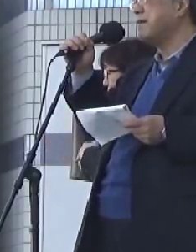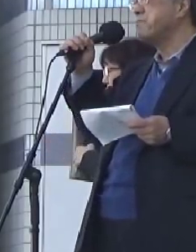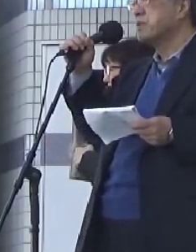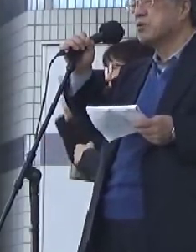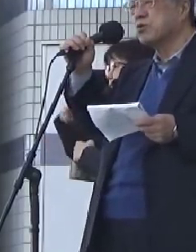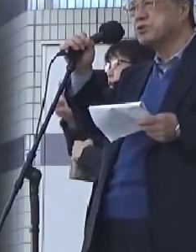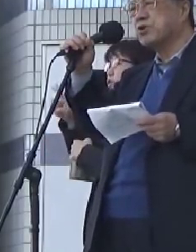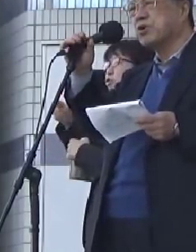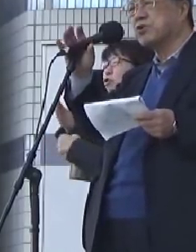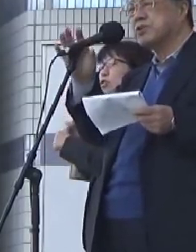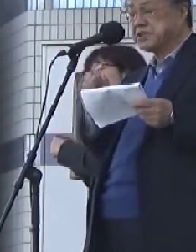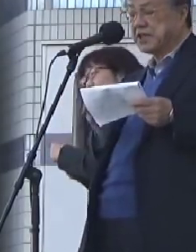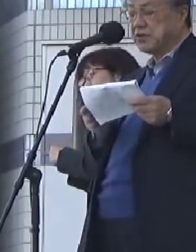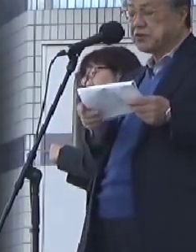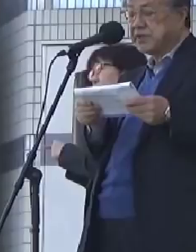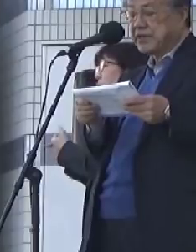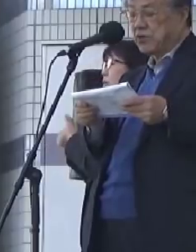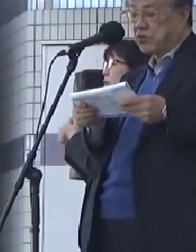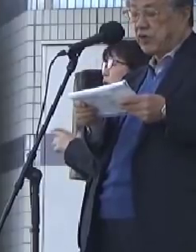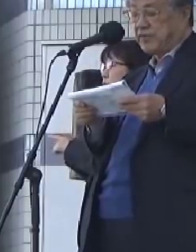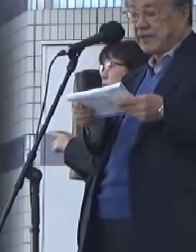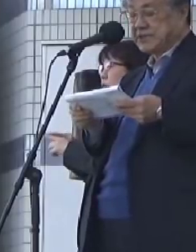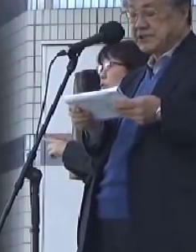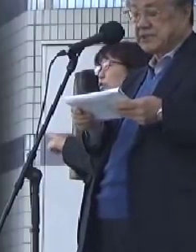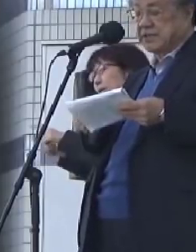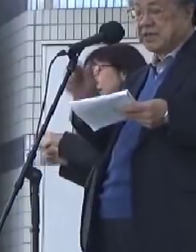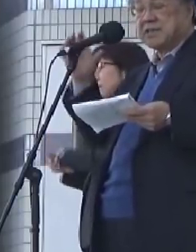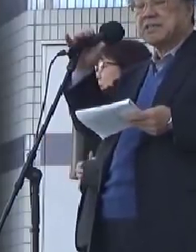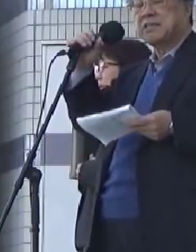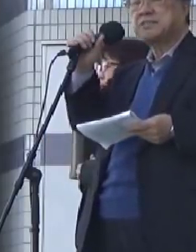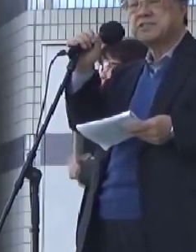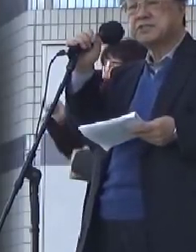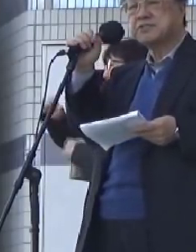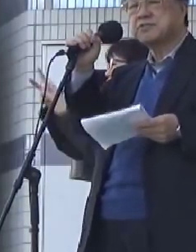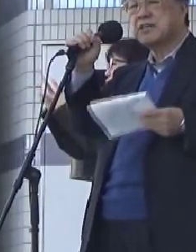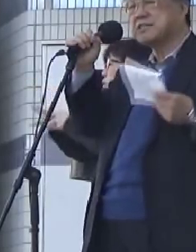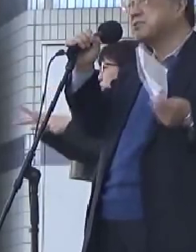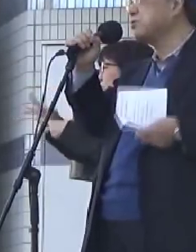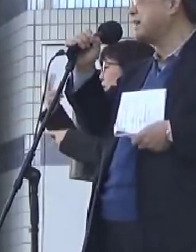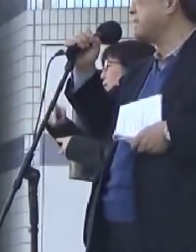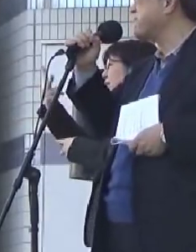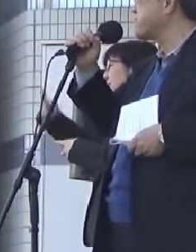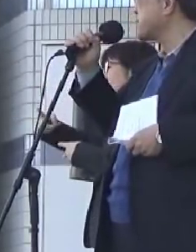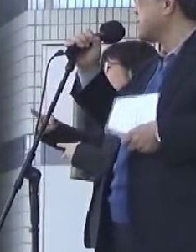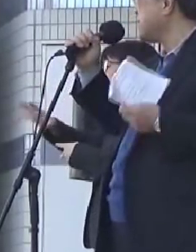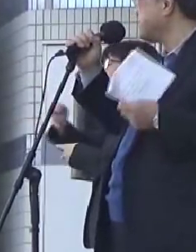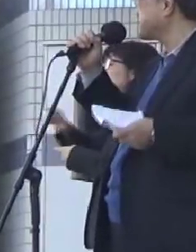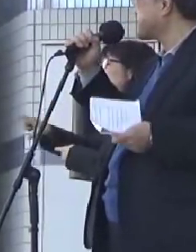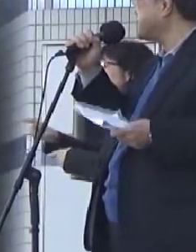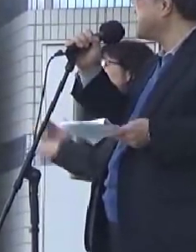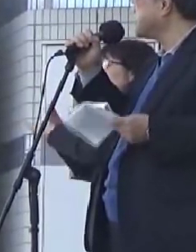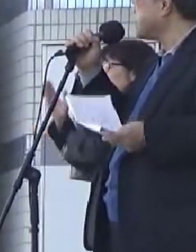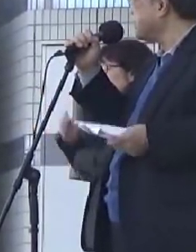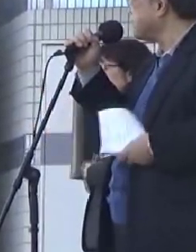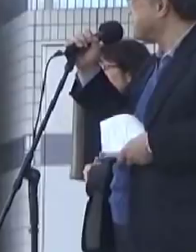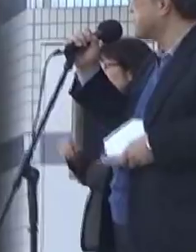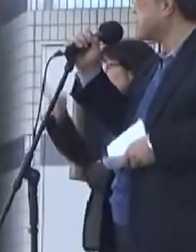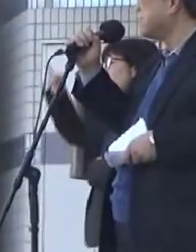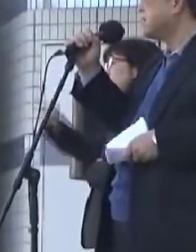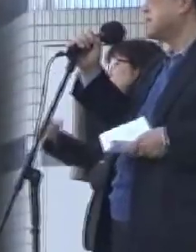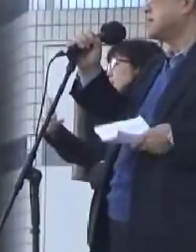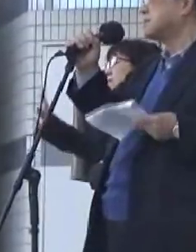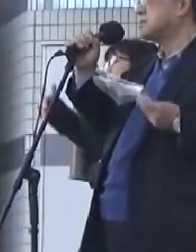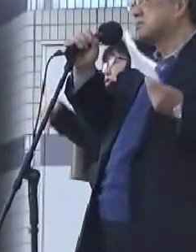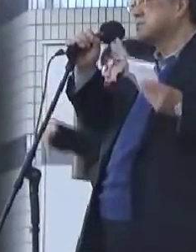算では5兆2000億円を超えます。イージス・アショア、F-34、